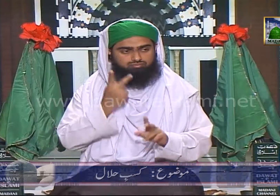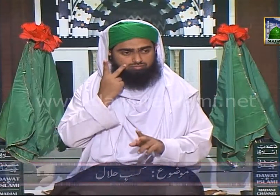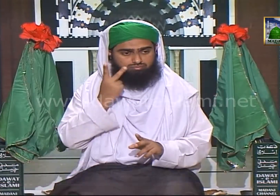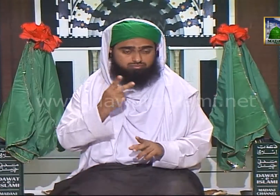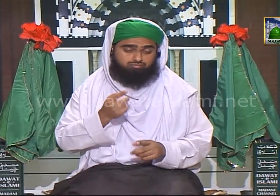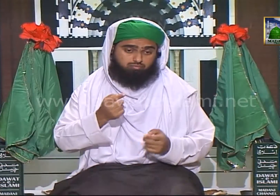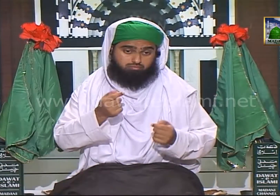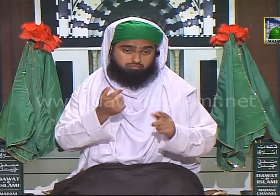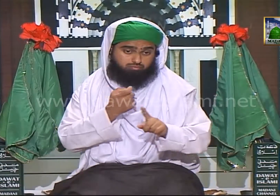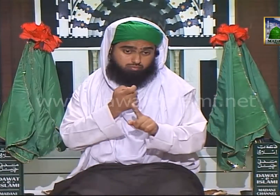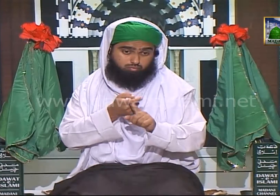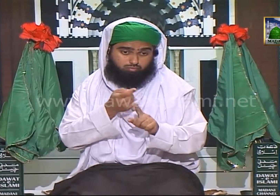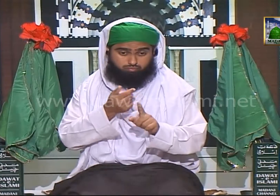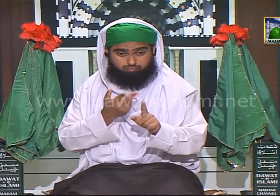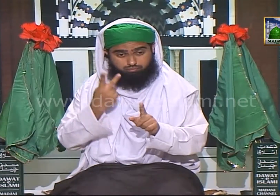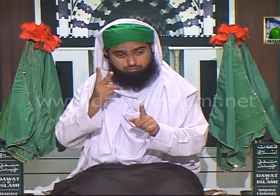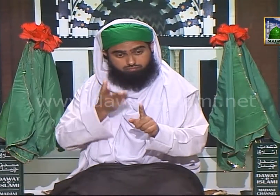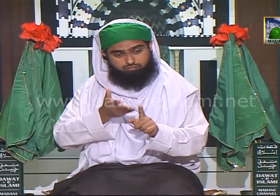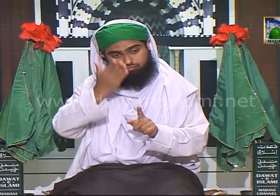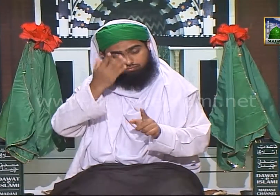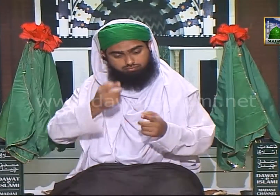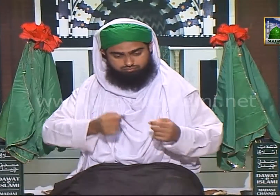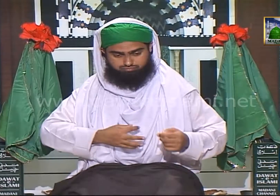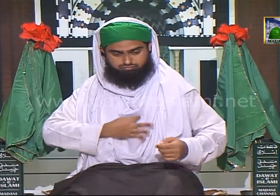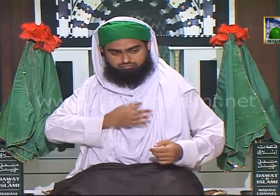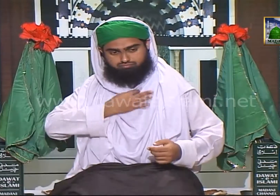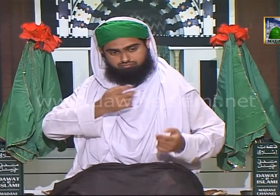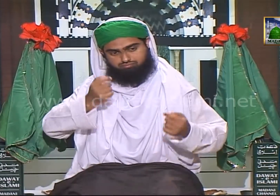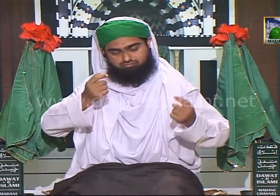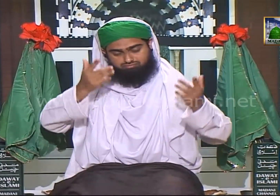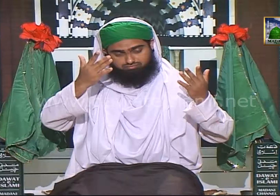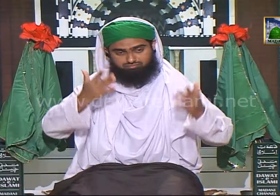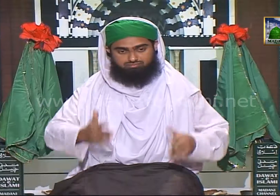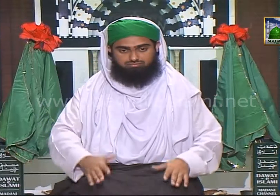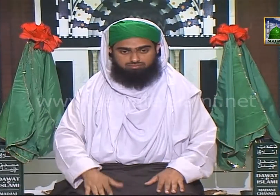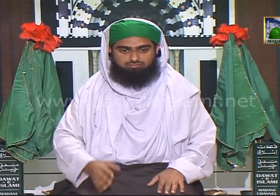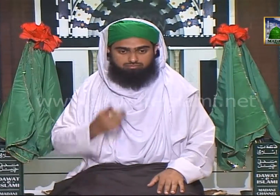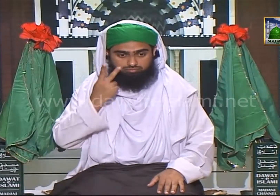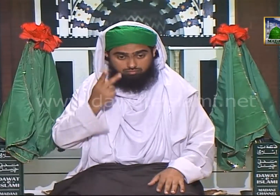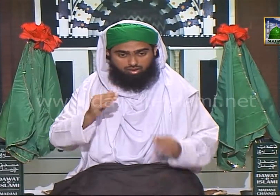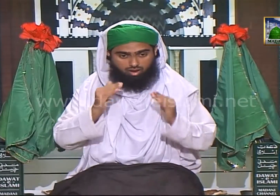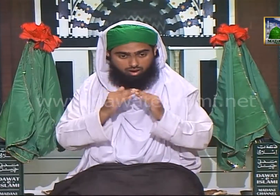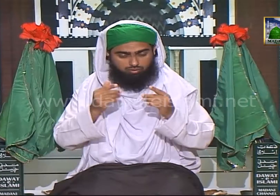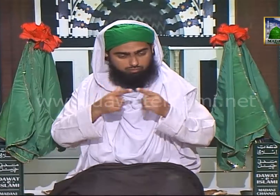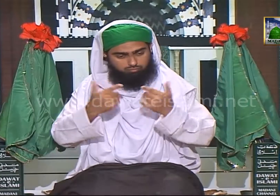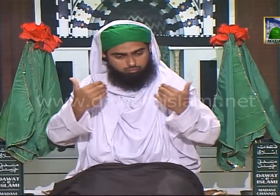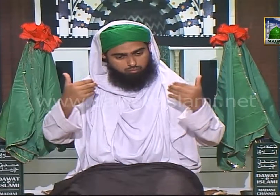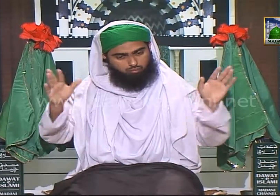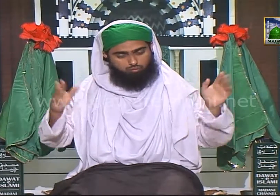پتی ہوں گے، میں نتیجے پر پہنچا۔ مکان بہت وسیع، 2 روم تو میں نے بھی دیکھے جو ایئر کنڈیشن تھے، بہت وسیع، بڑے بڑے